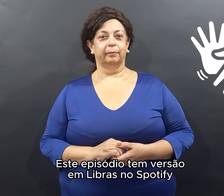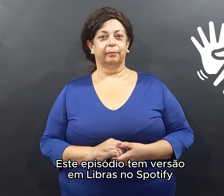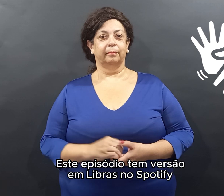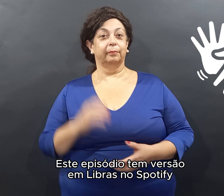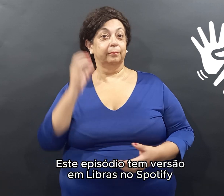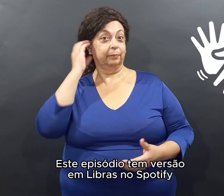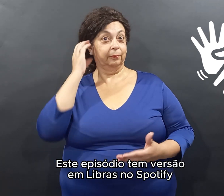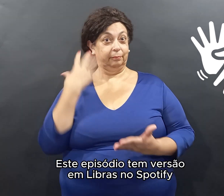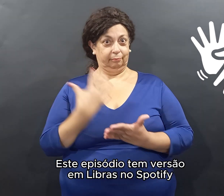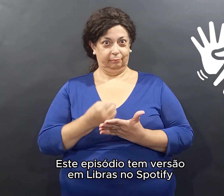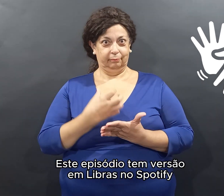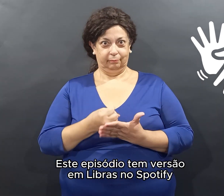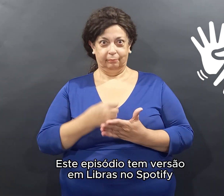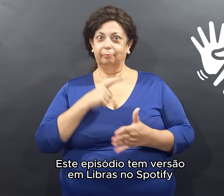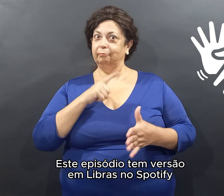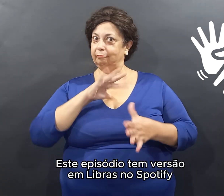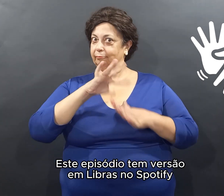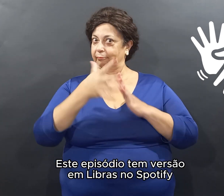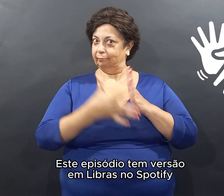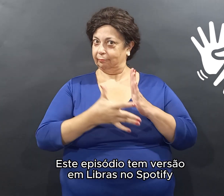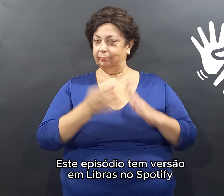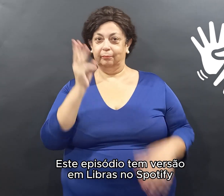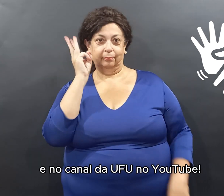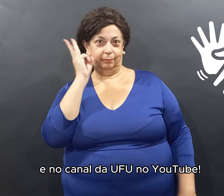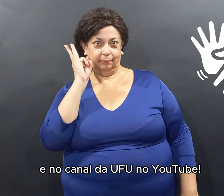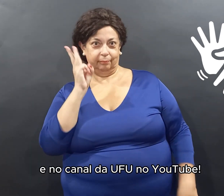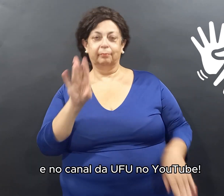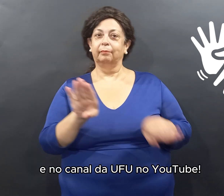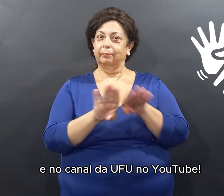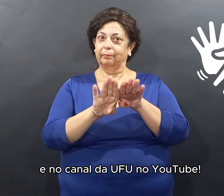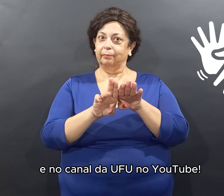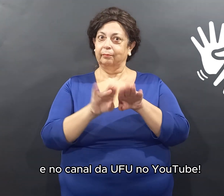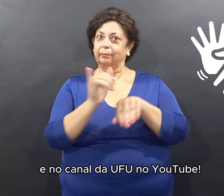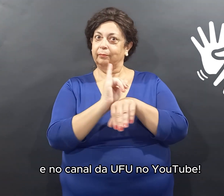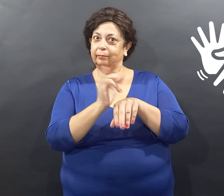Este episódio tem versão em Libras no Spotify e no canal da UFO no YouTube.